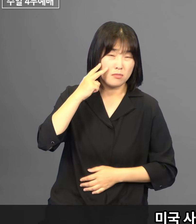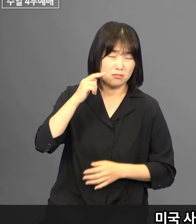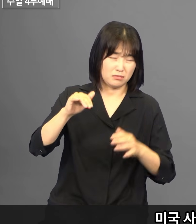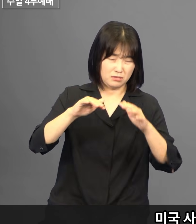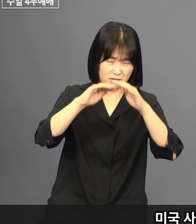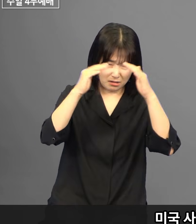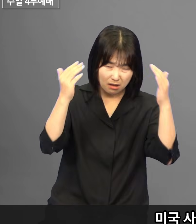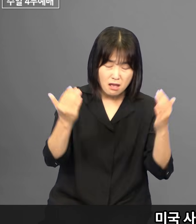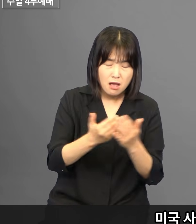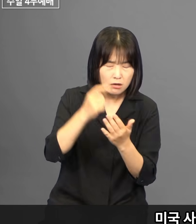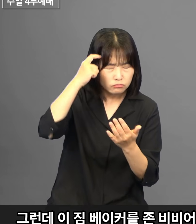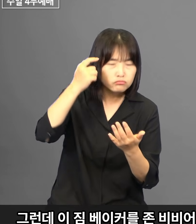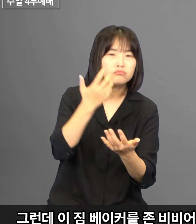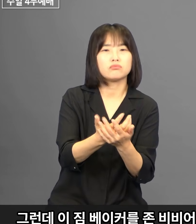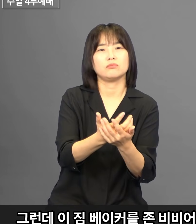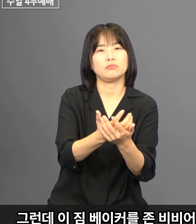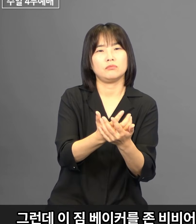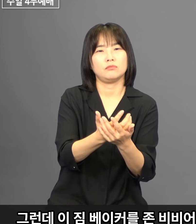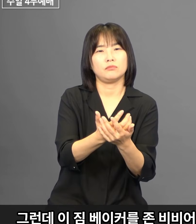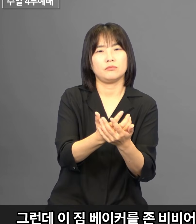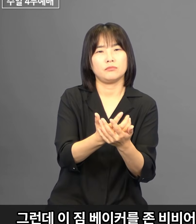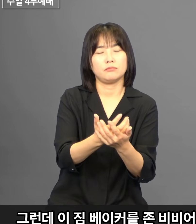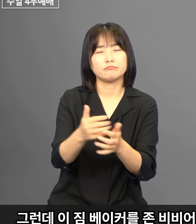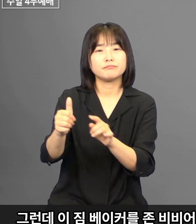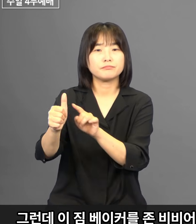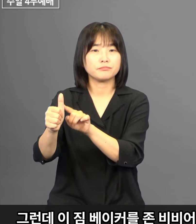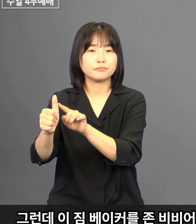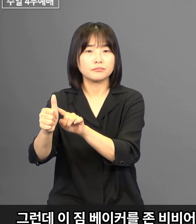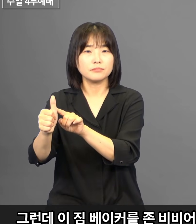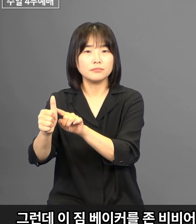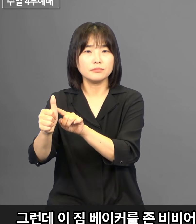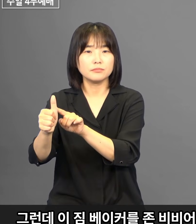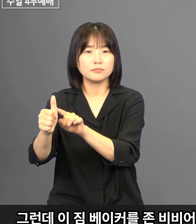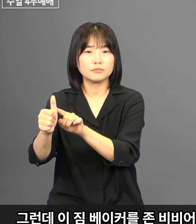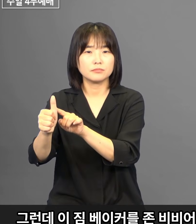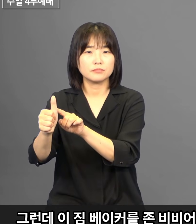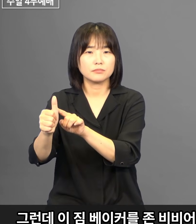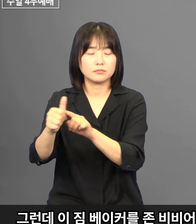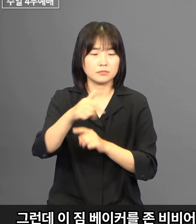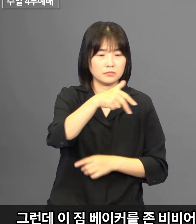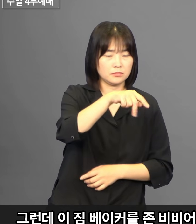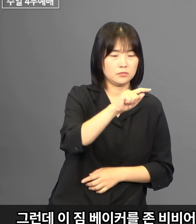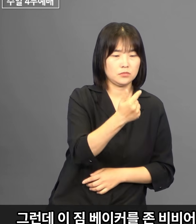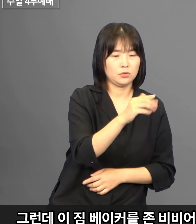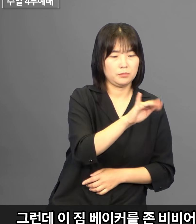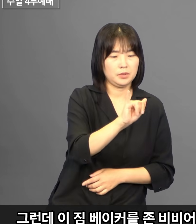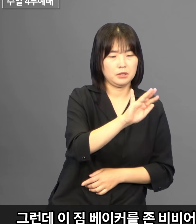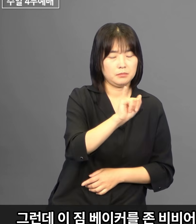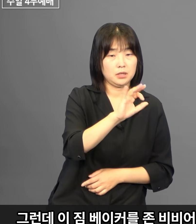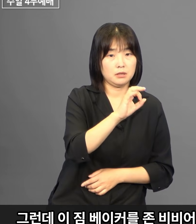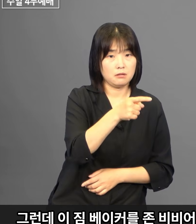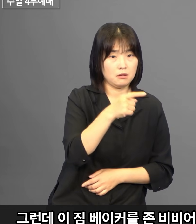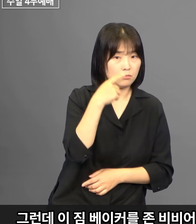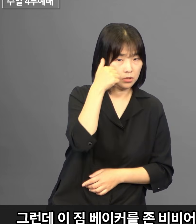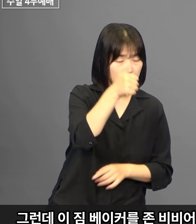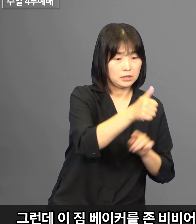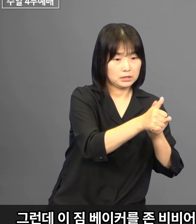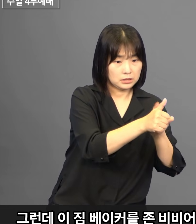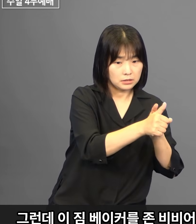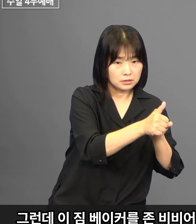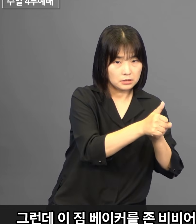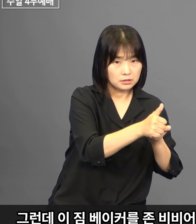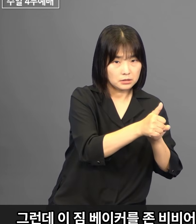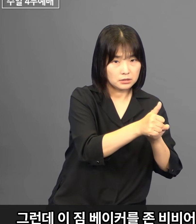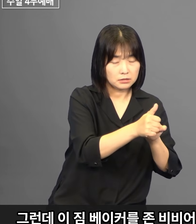쇼크였어요. 근데 이 짐 베이커를 존 비비어 목사님이 교도소에 면회를